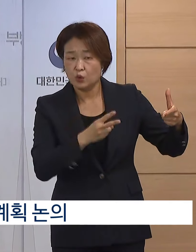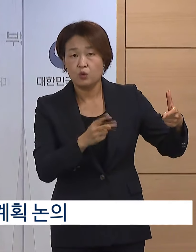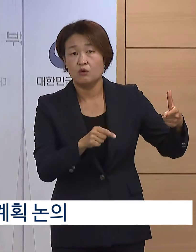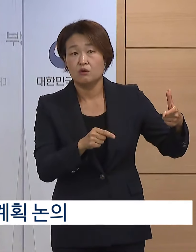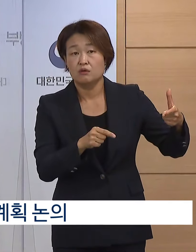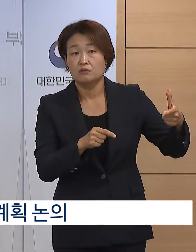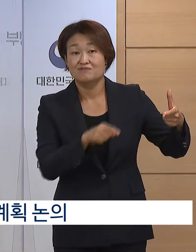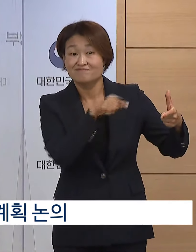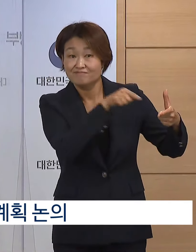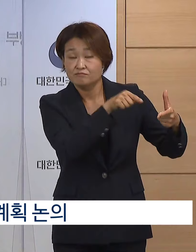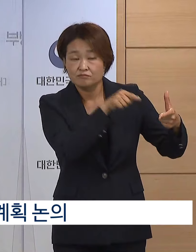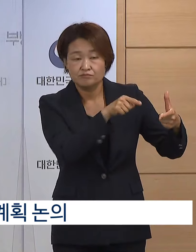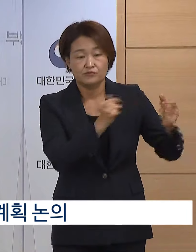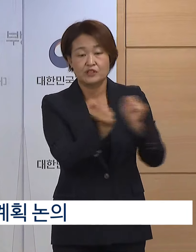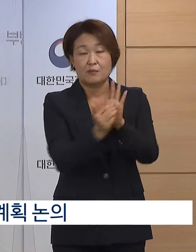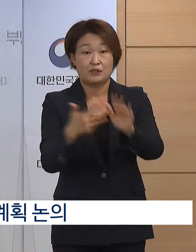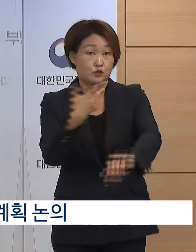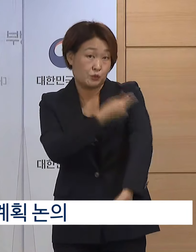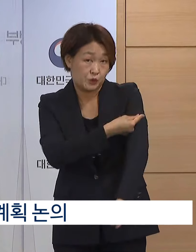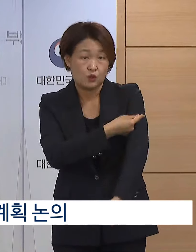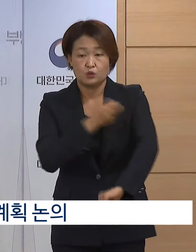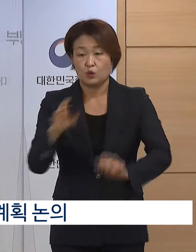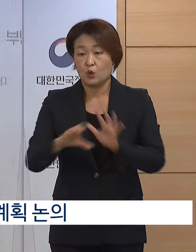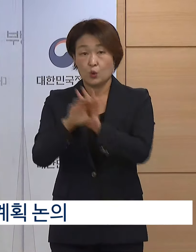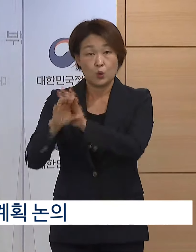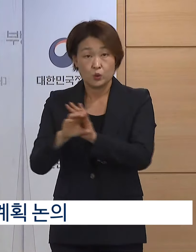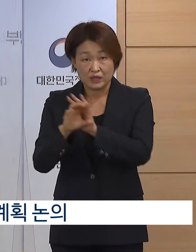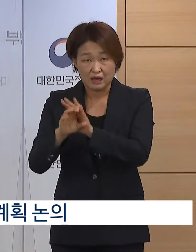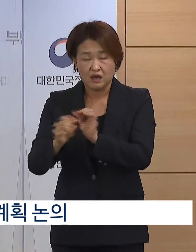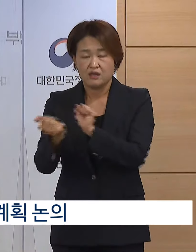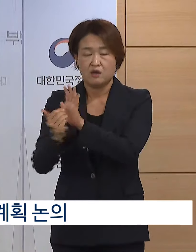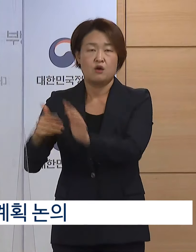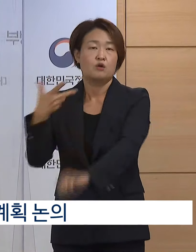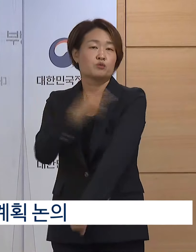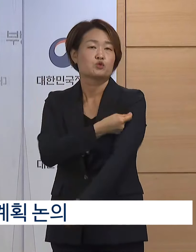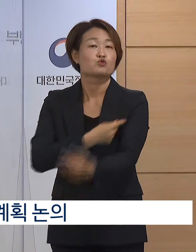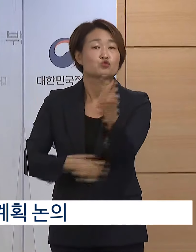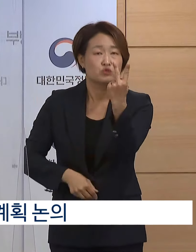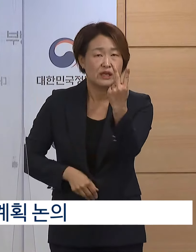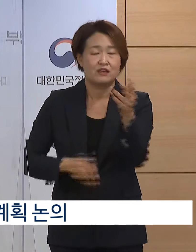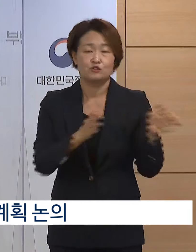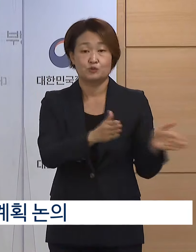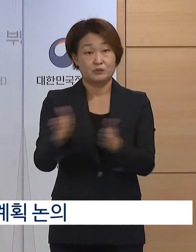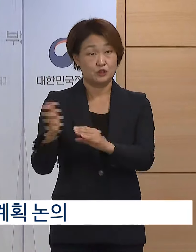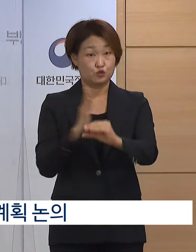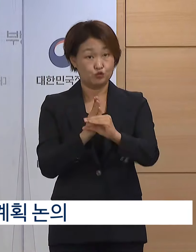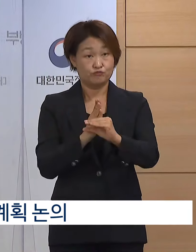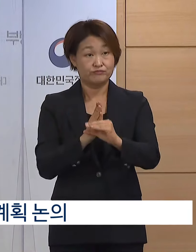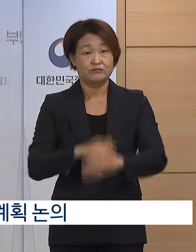대비 인플루엔자 예방접종과 코로나19 예방접종을 준비하고 있습니다.